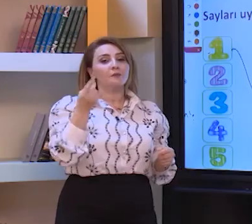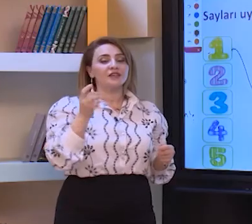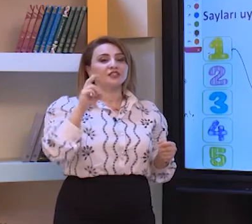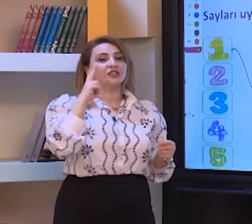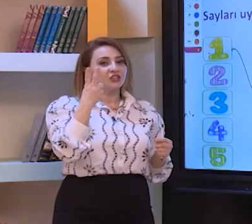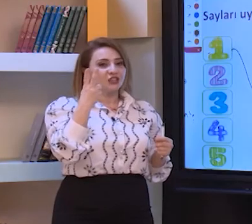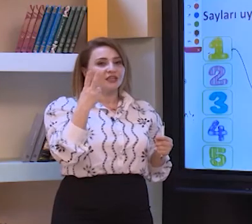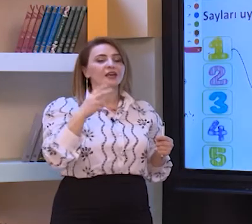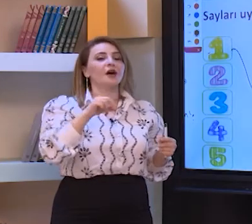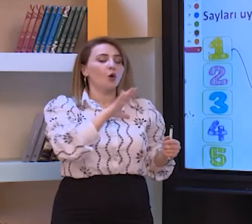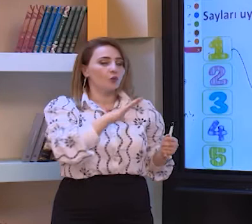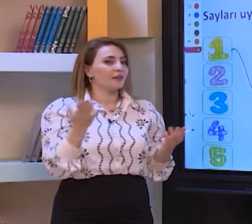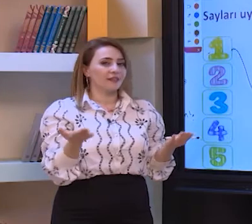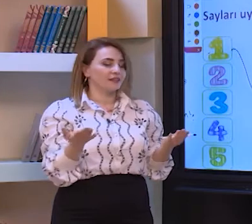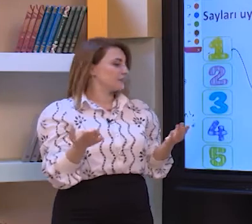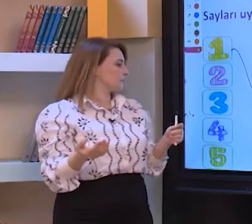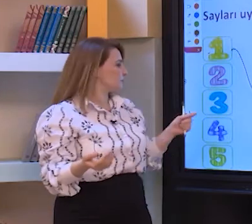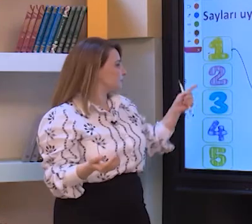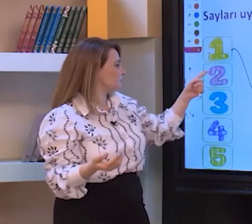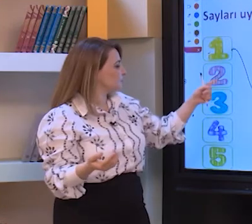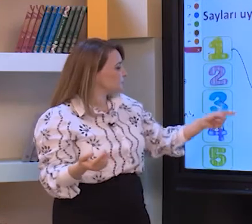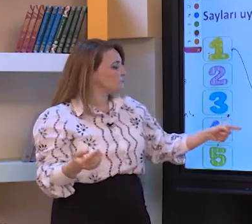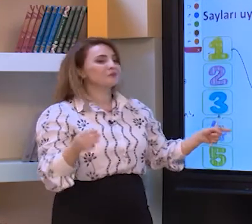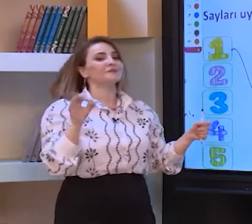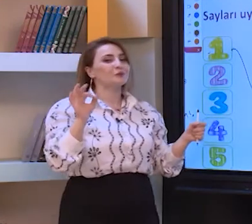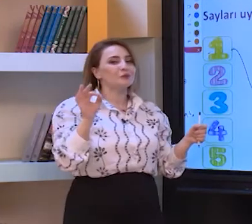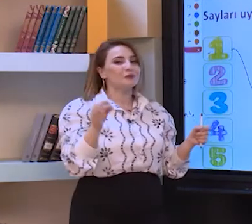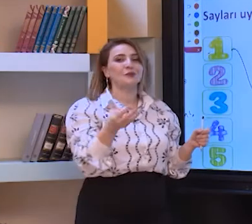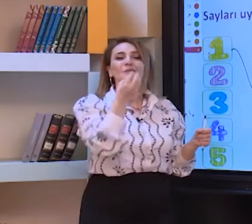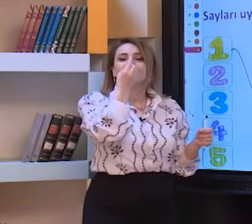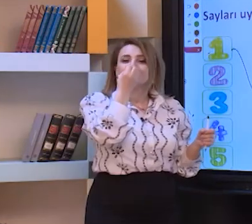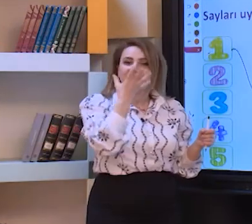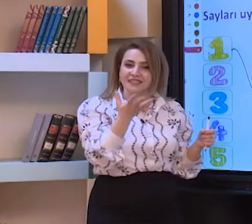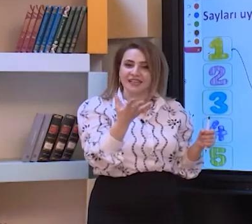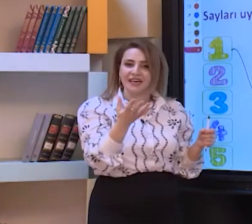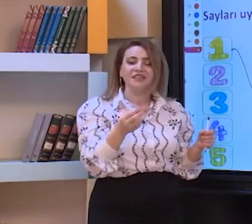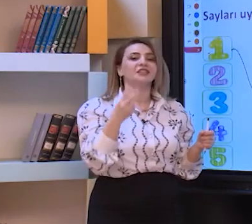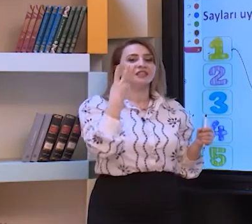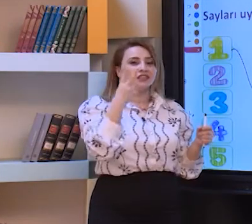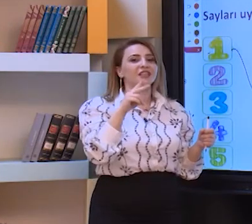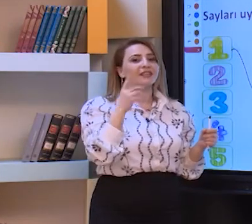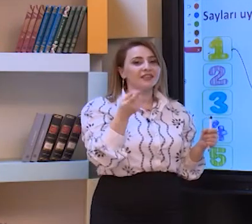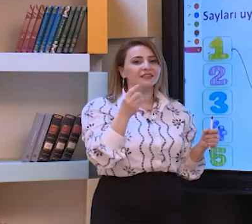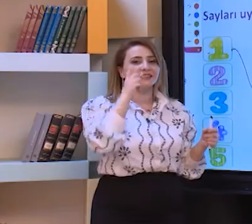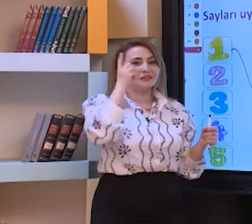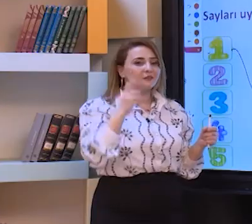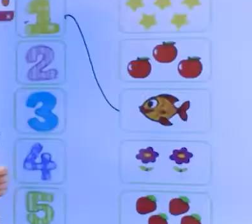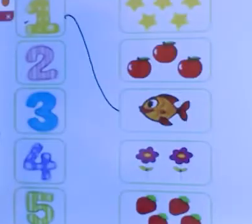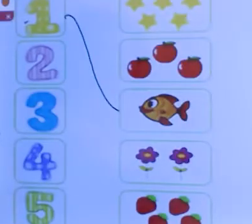Bəs 2 dənə olan nədir? Düzdür, çiçək 2 ədəddir.